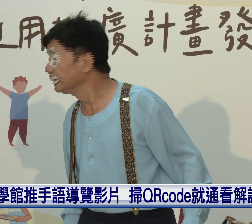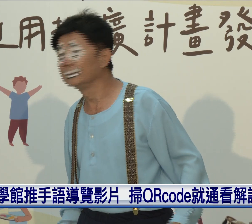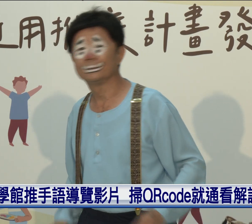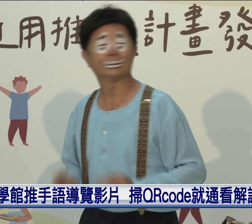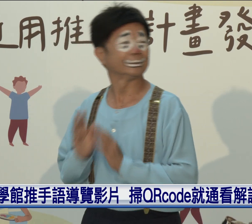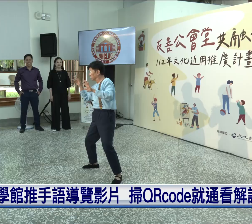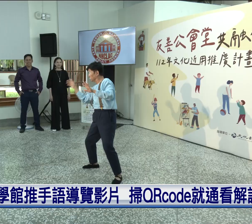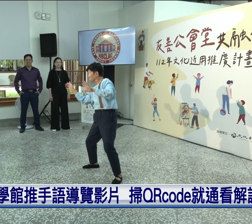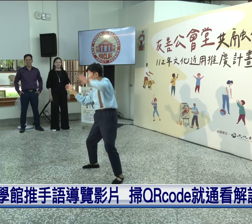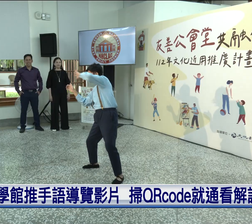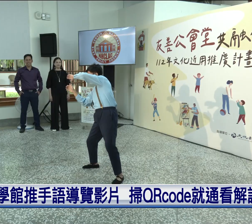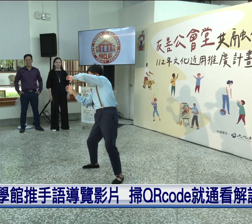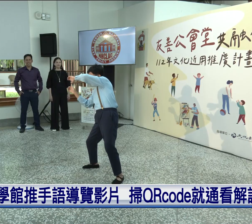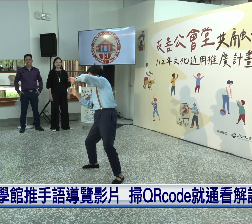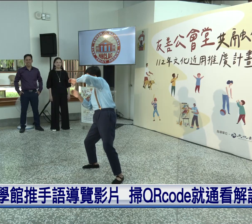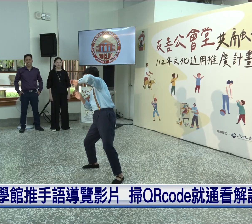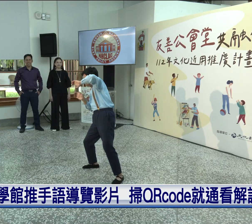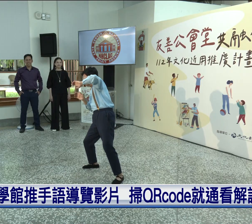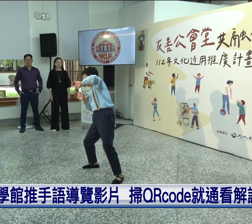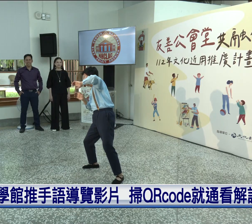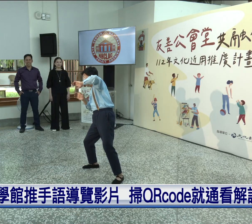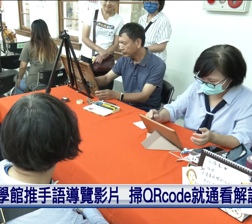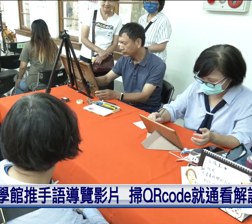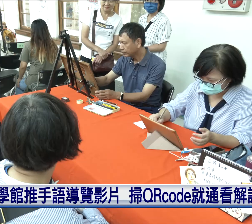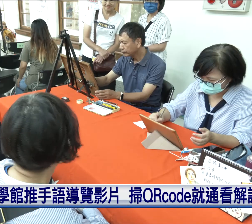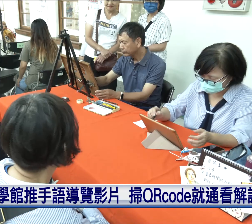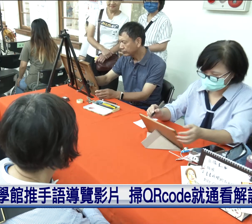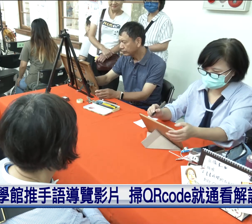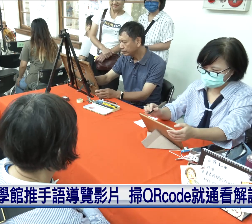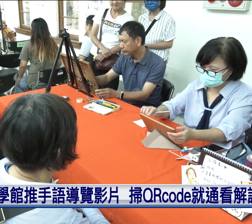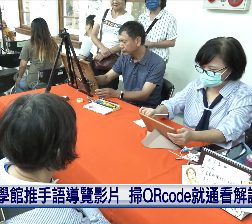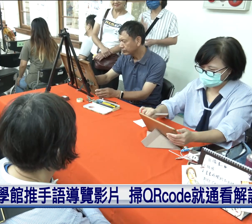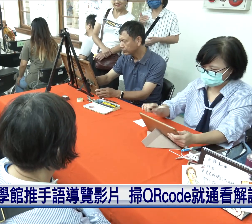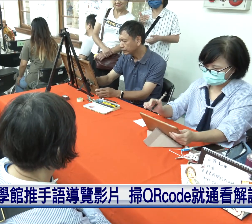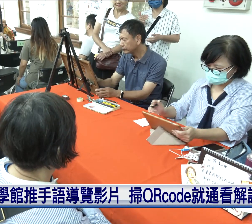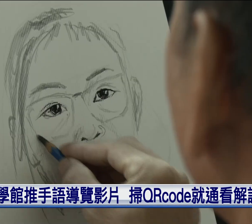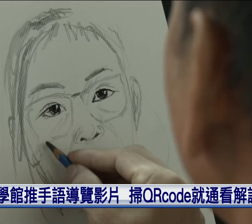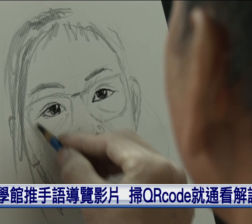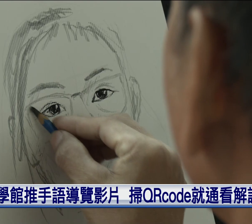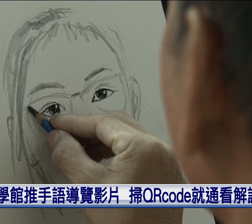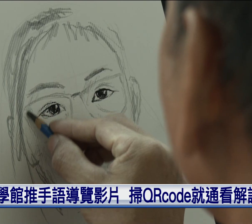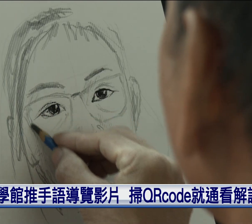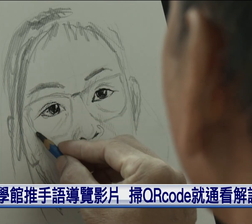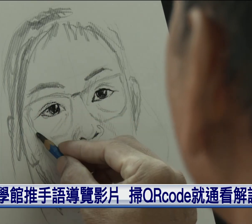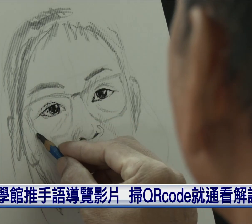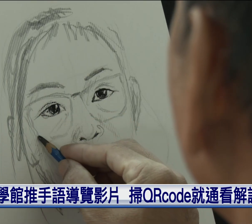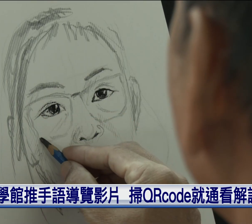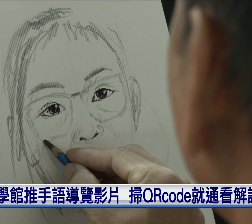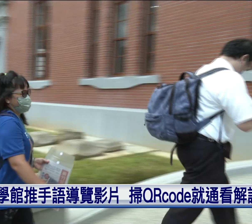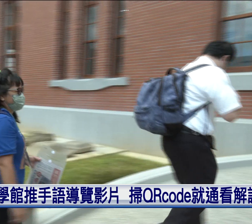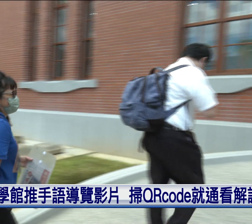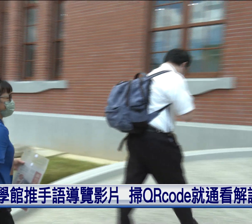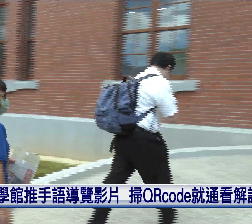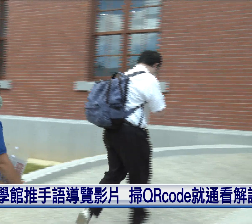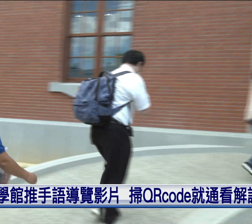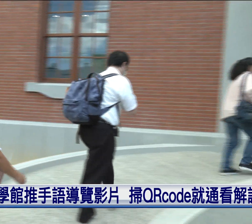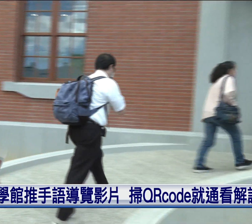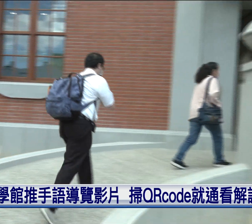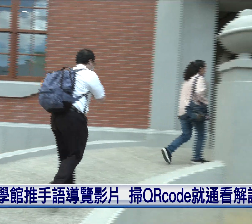听众艺术家表演趣味的行动剧，还有听众朋友在现场帮大家画人像。过去听众朋友来